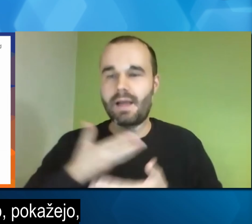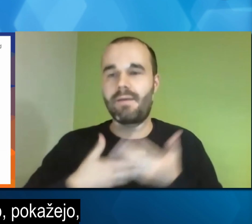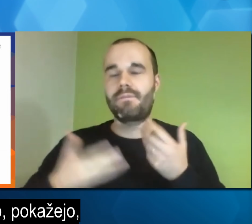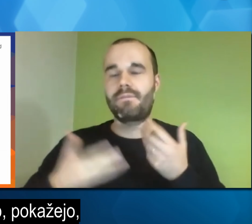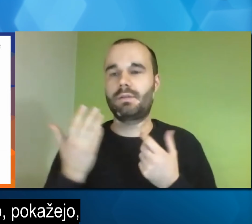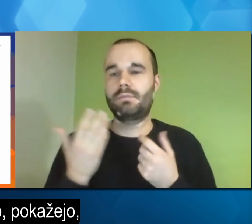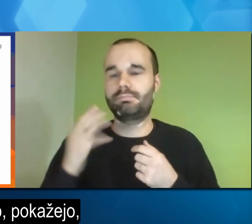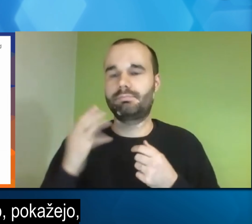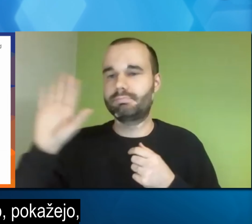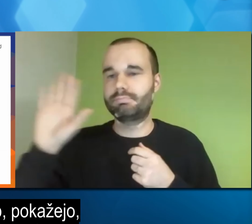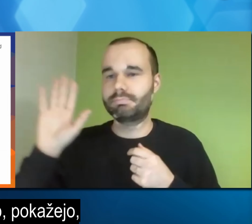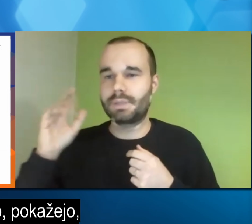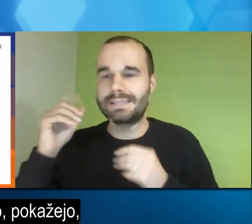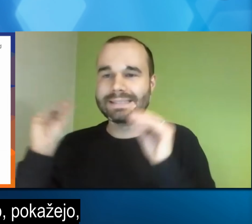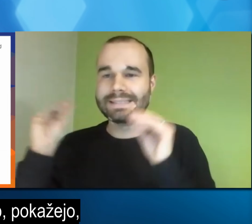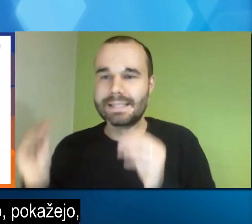na izmenjavo,